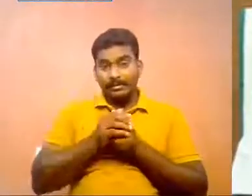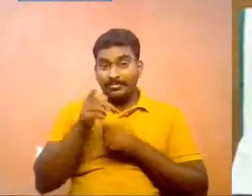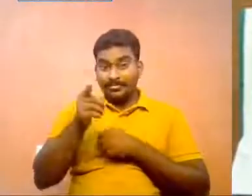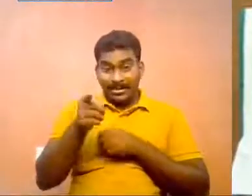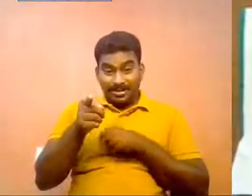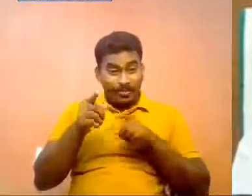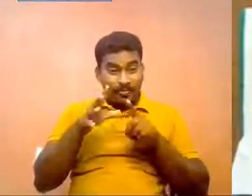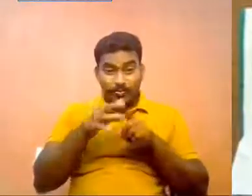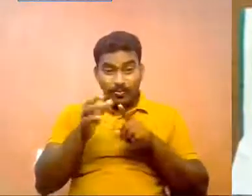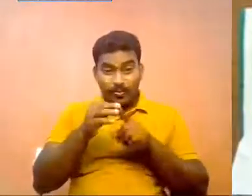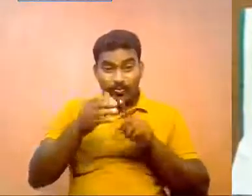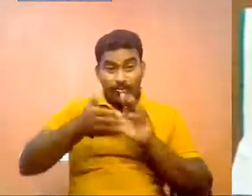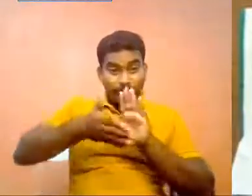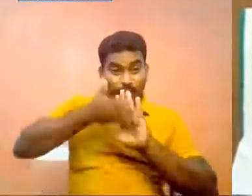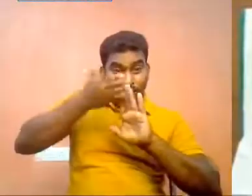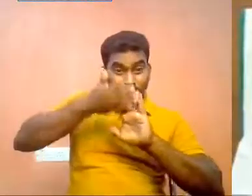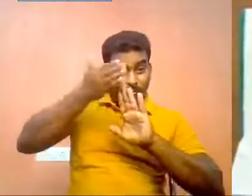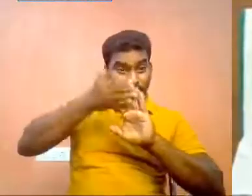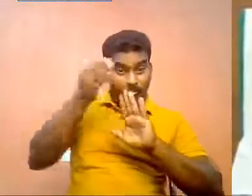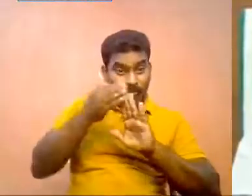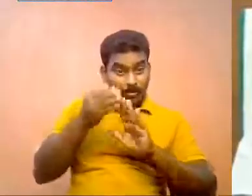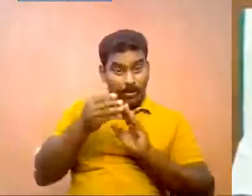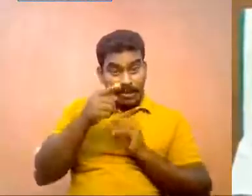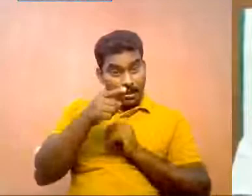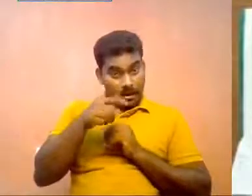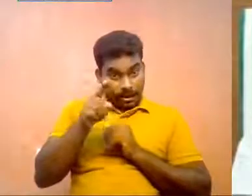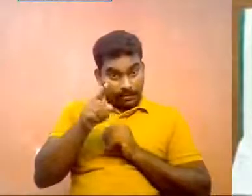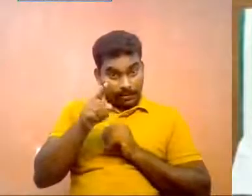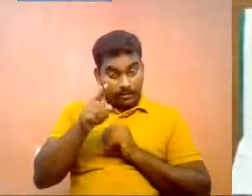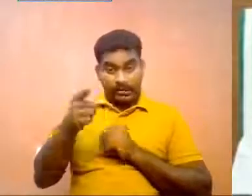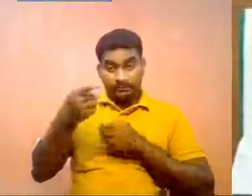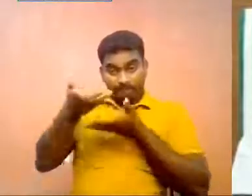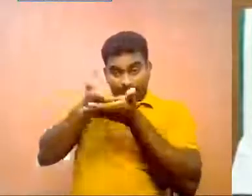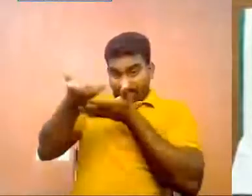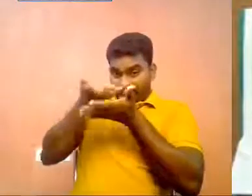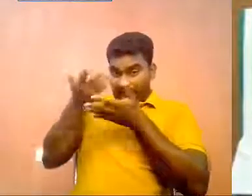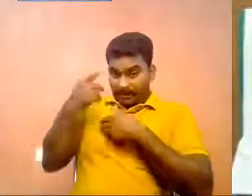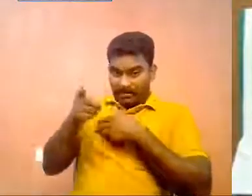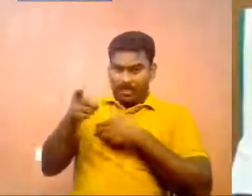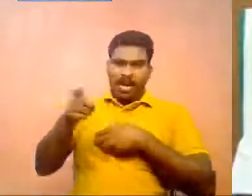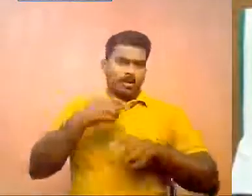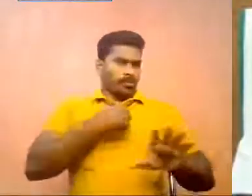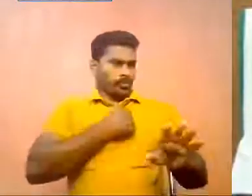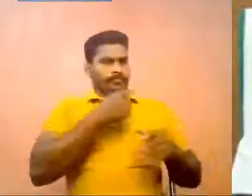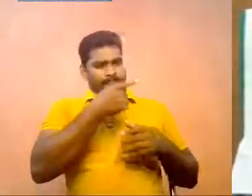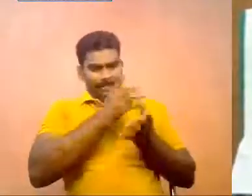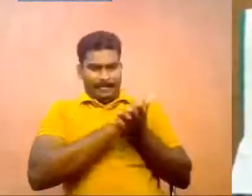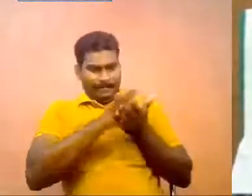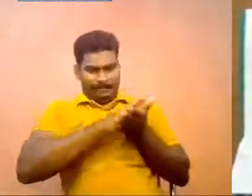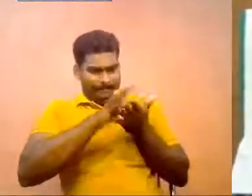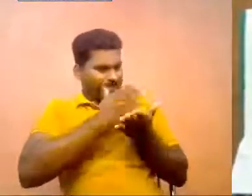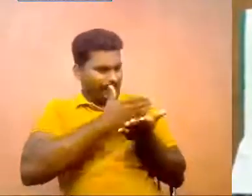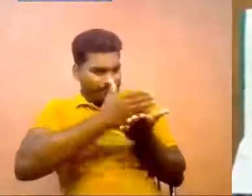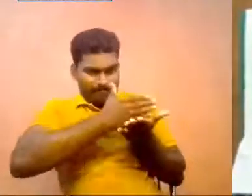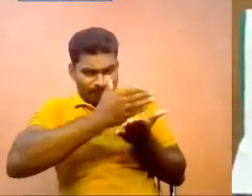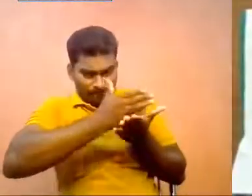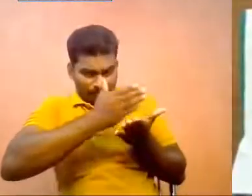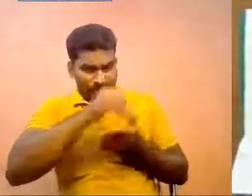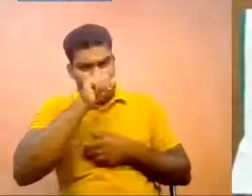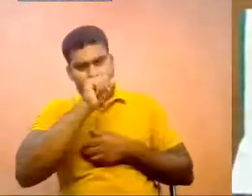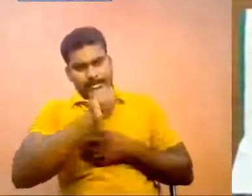ഏതായാലും ഒഴിവാക്കാൻ തീരുമാനിച്ചുവെന്ന് ചീഫ് സെക്രട്ടറി ഇപ്പോൾ അറിയിച്ചിട്ടുണ്ട്. അത്